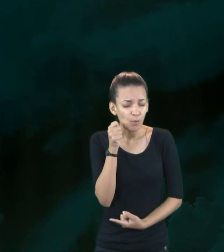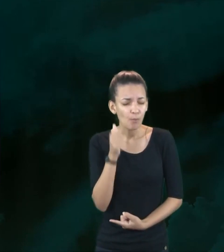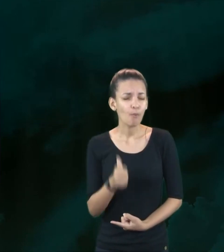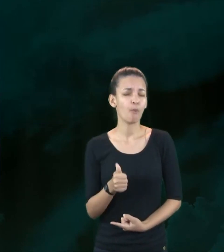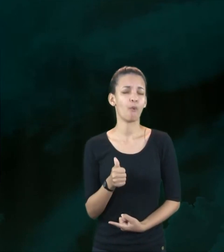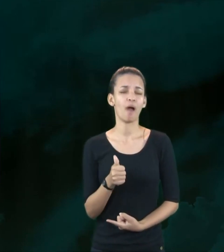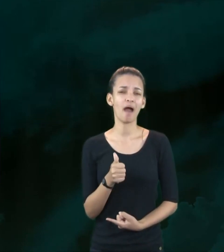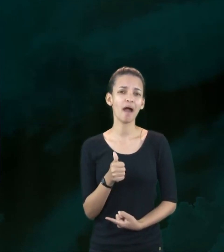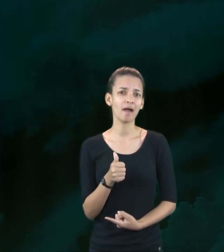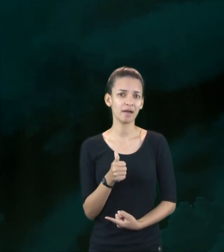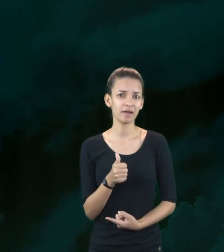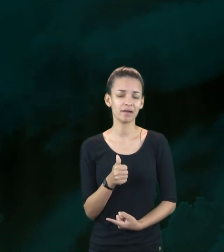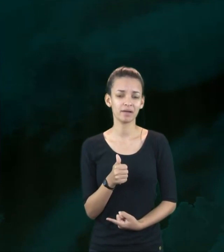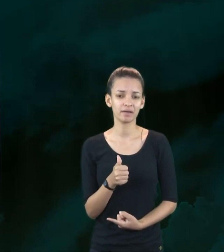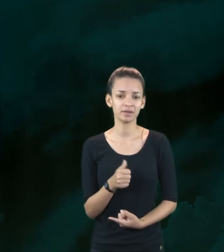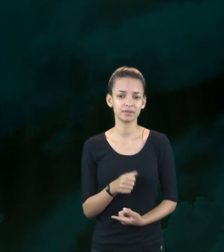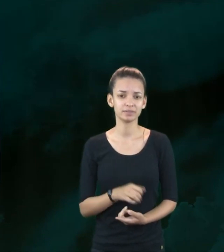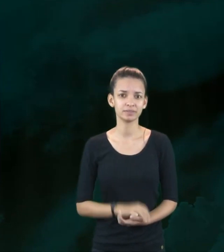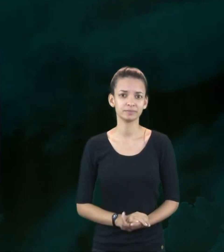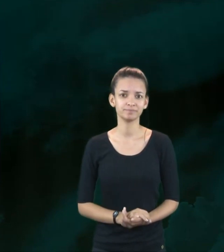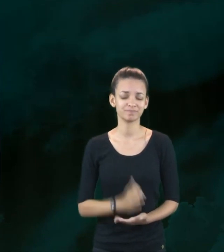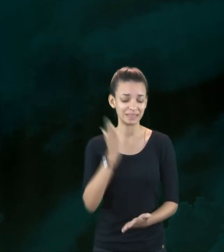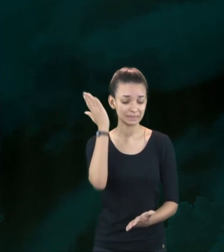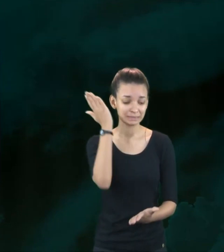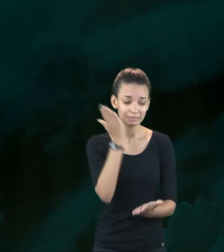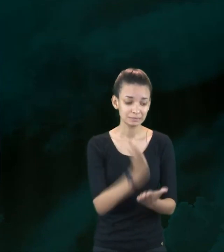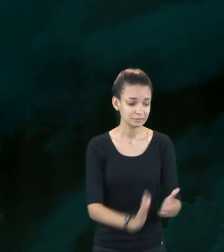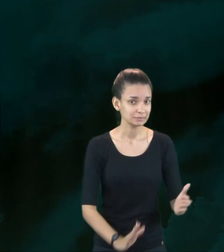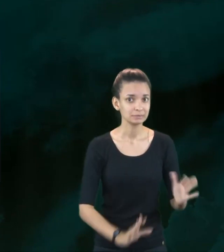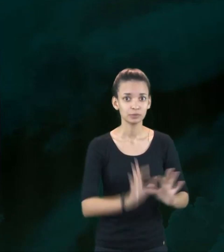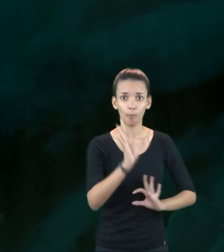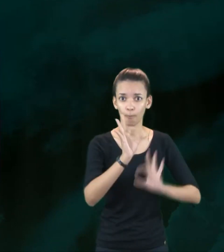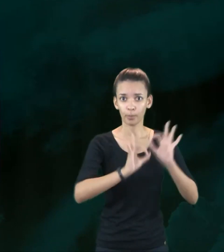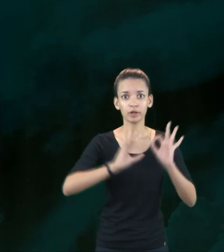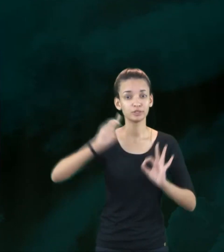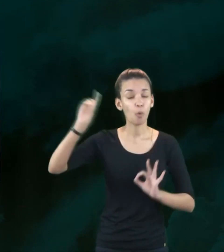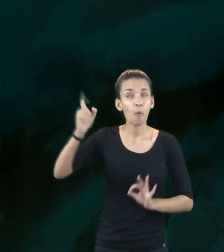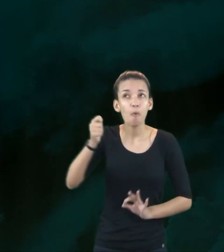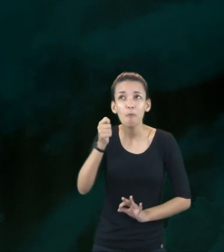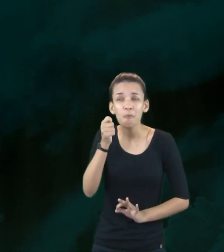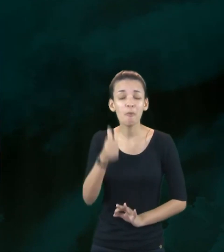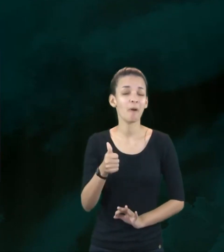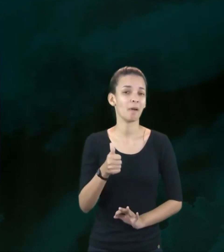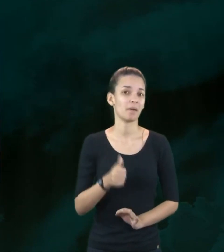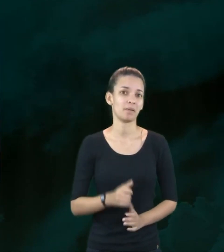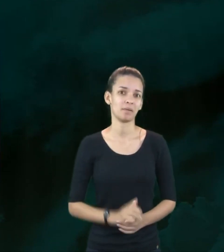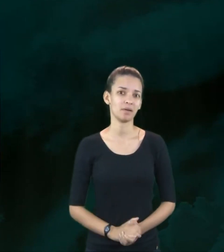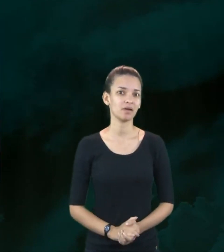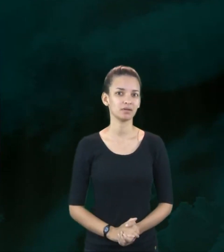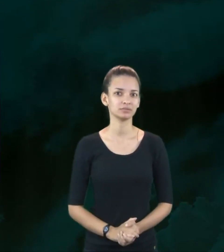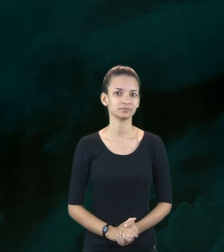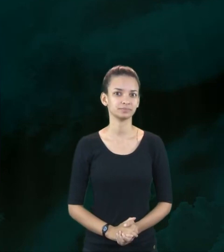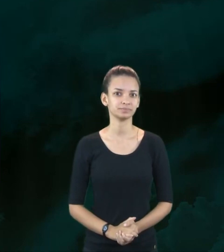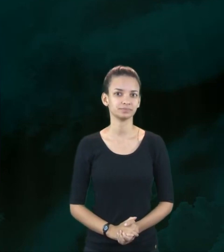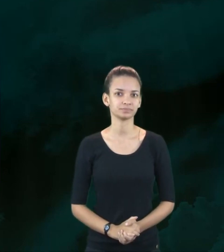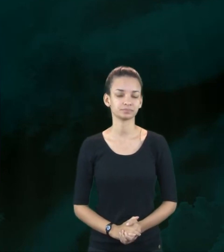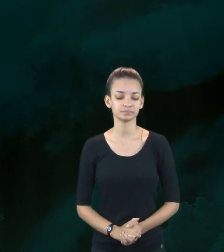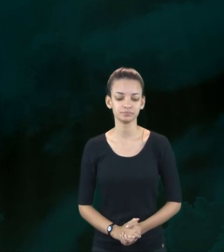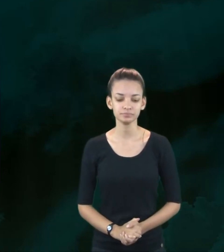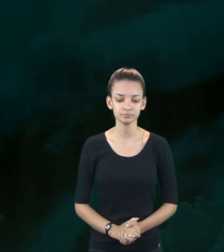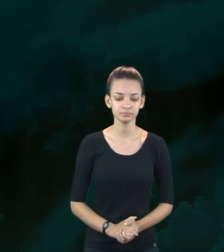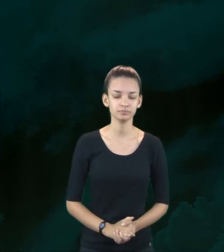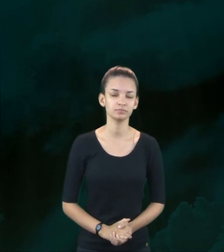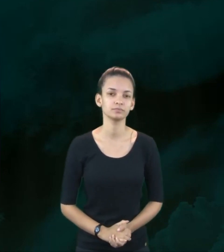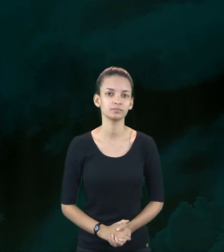acabou com todo o plano de Deus. Não sei se vocês vão me acompanhando, vocês vão perceber o que eu quero